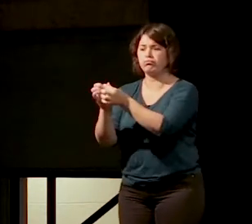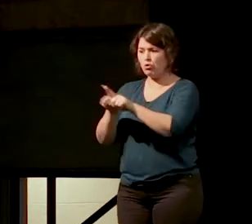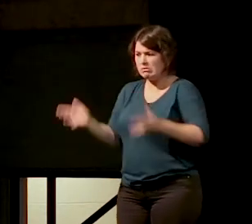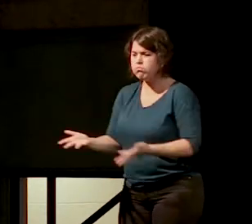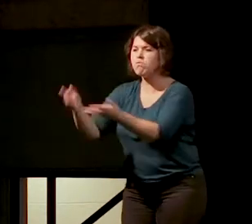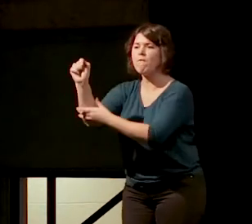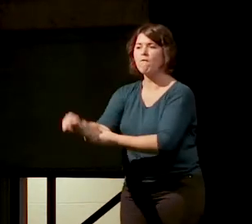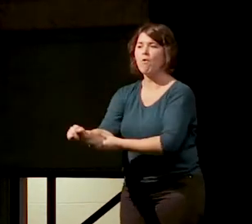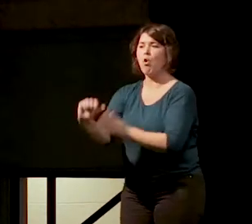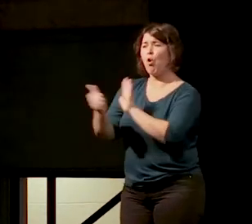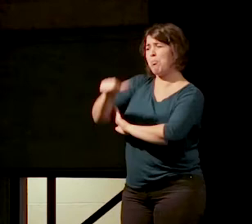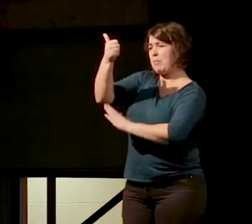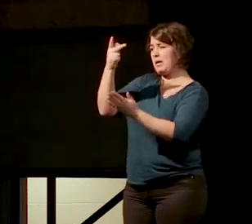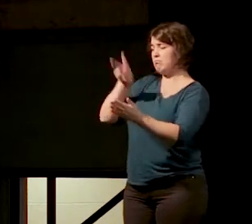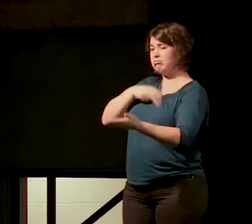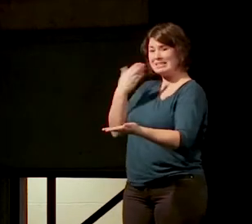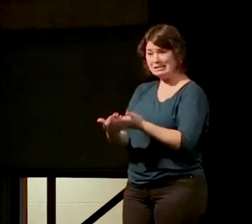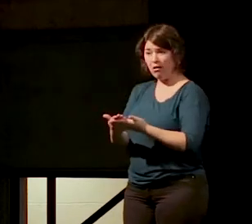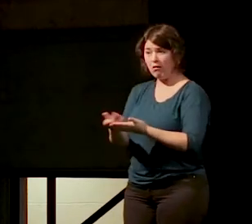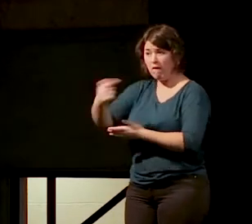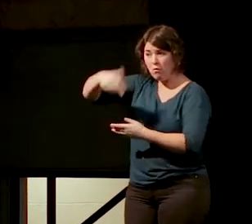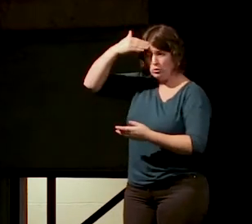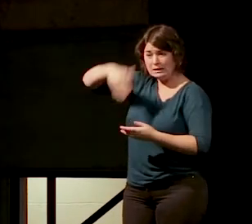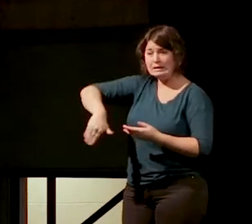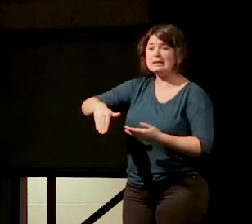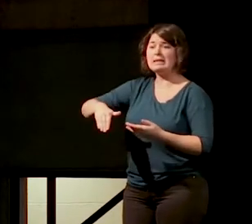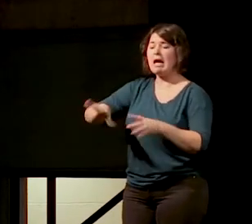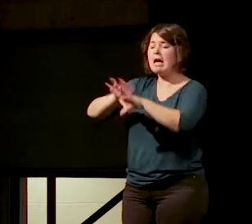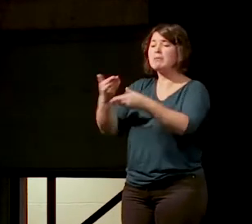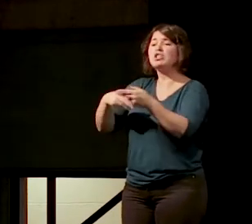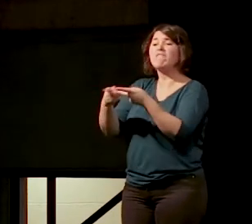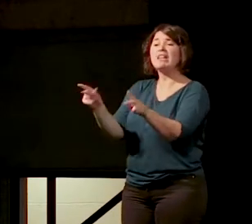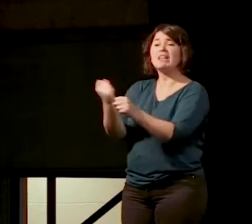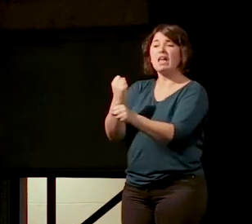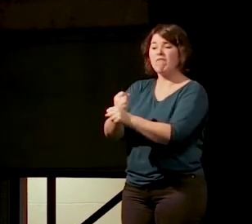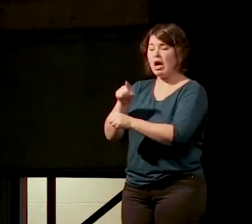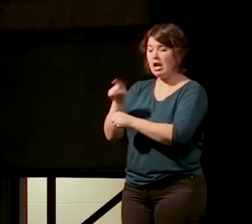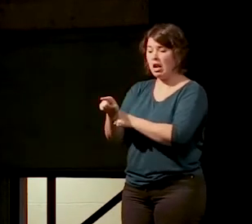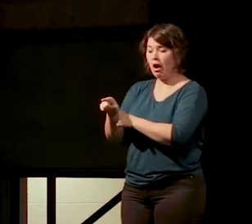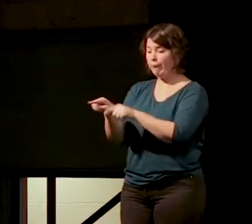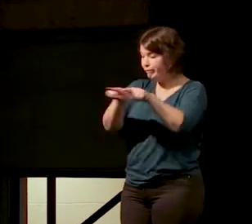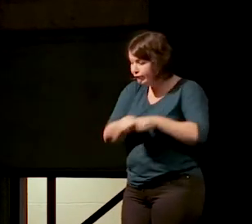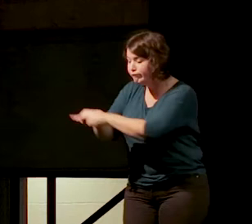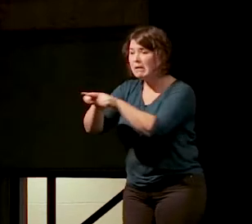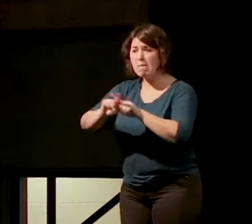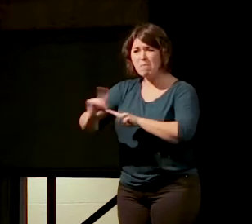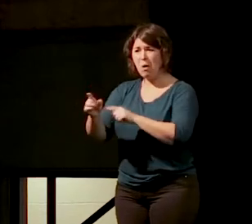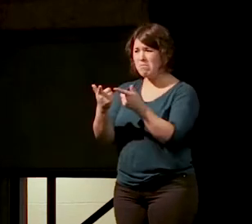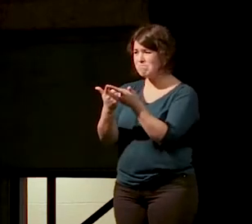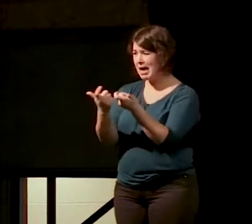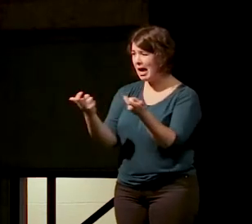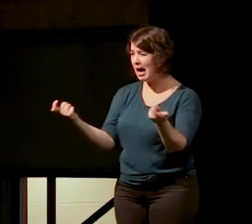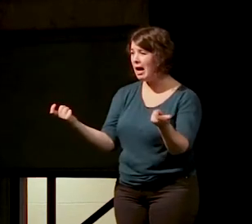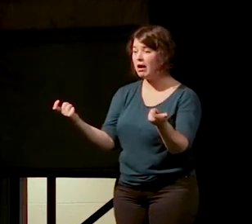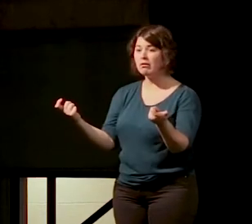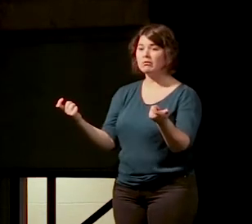fédérateur, voilà mon rôle premier. Et vous savez, cette équipe municipale, elle n'est pas monochrome, elle est plurielle.